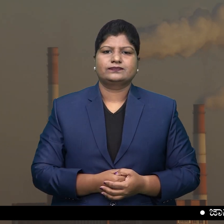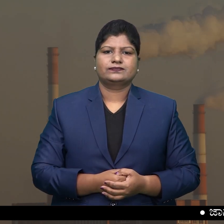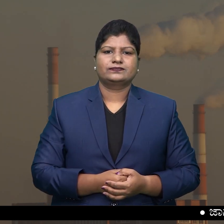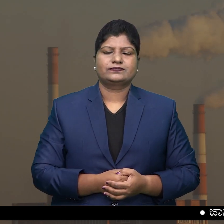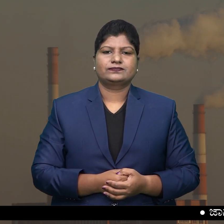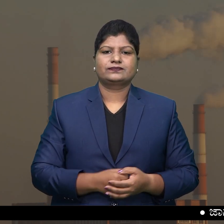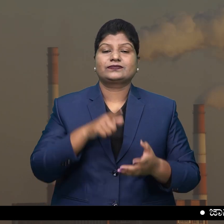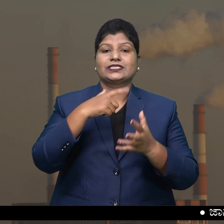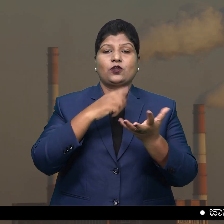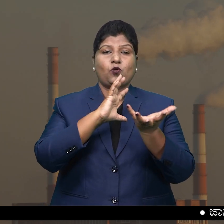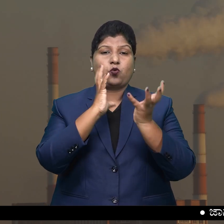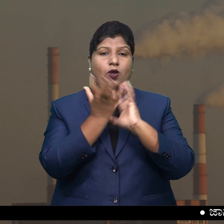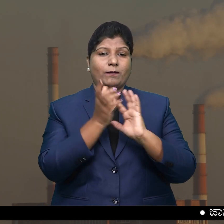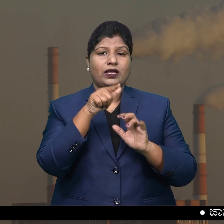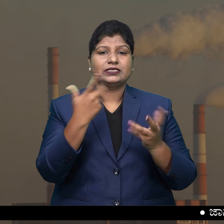ಜಾಗತಿಕ ತಾಪಮಾನ,